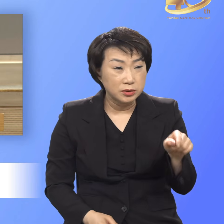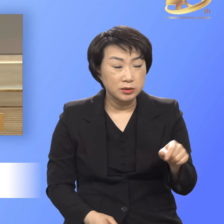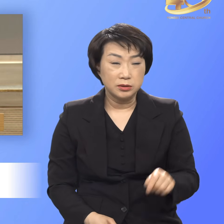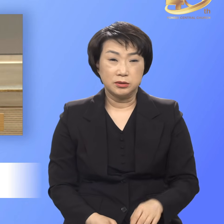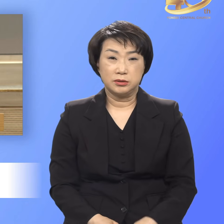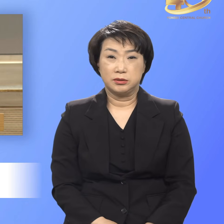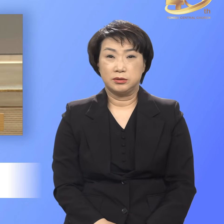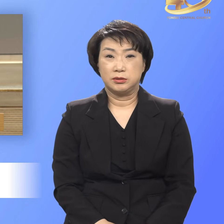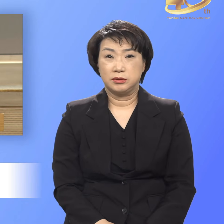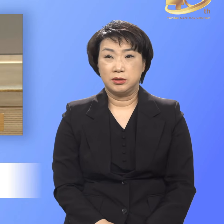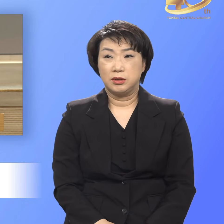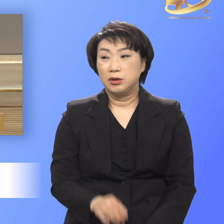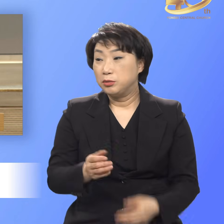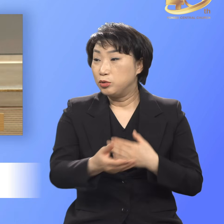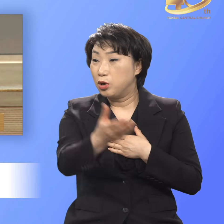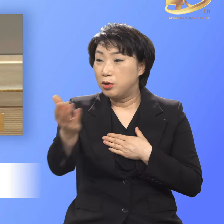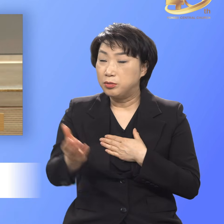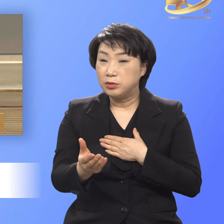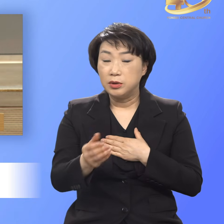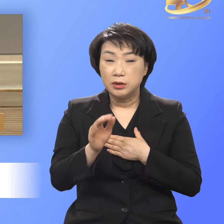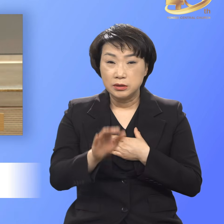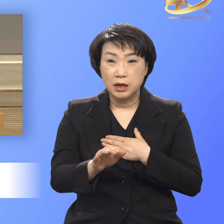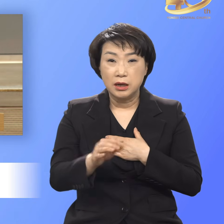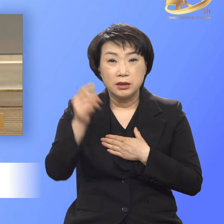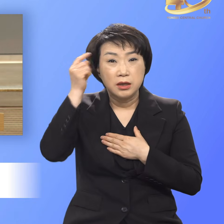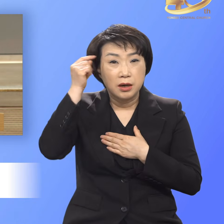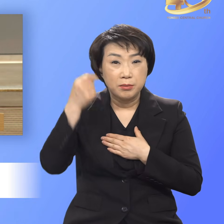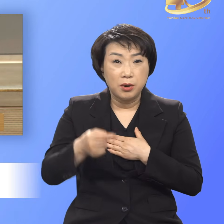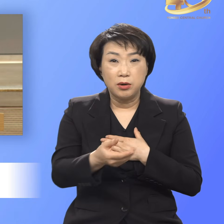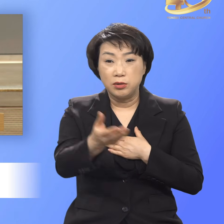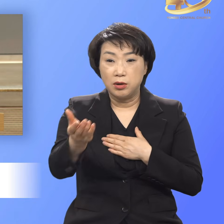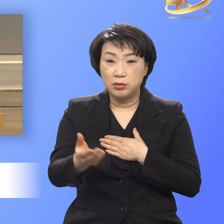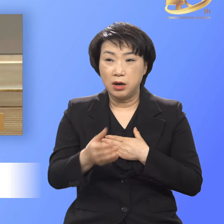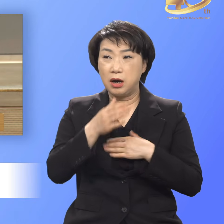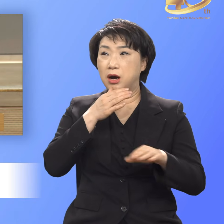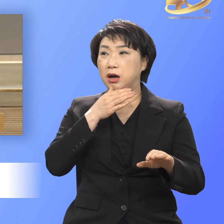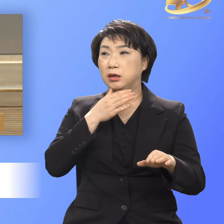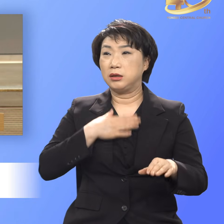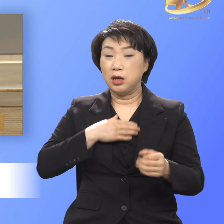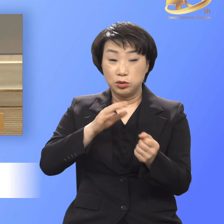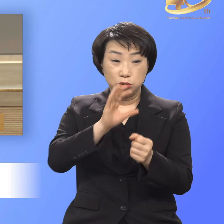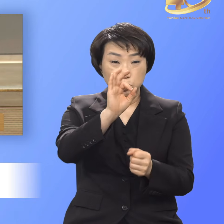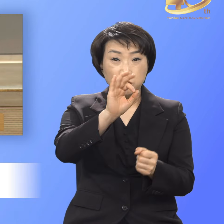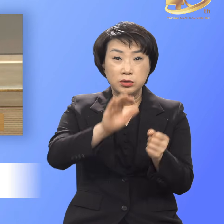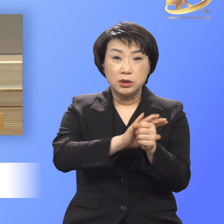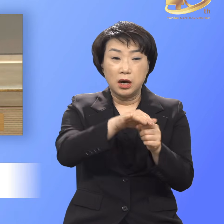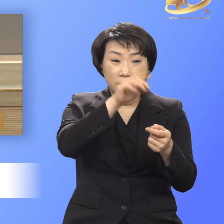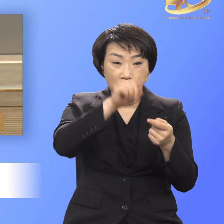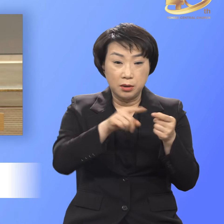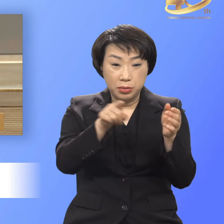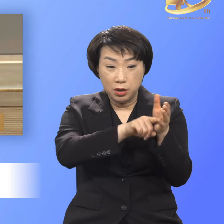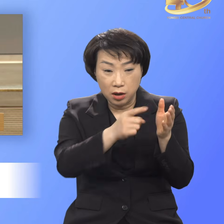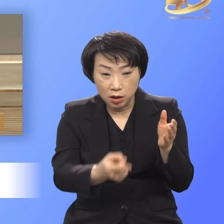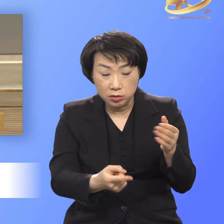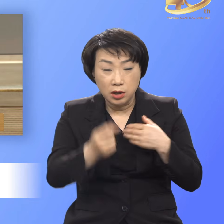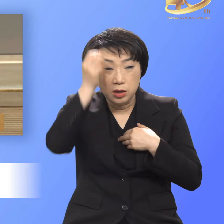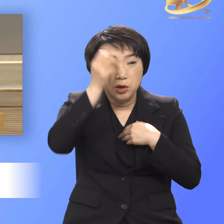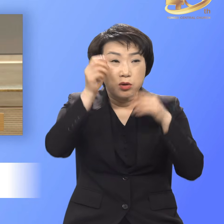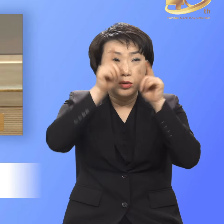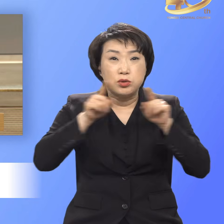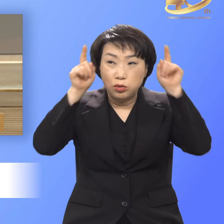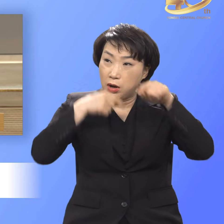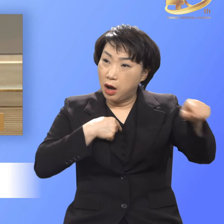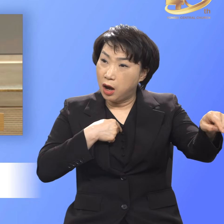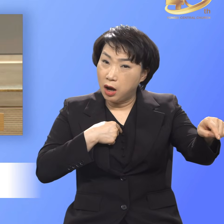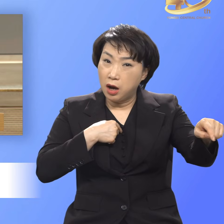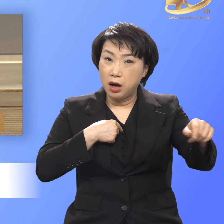기록하고 있잖아요. 그럼 여기서는 뭘 생각해야 되냐? 내가 돈을 사랑하다 믿음에서 떨어지면 내 영혼 지옥